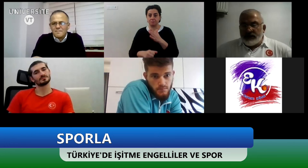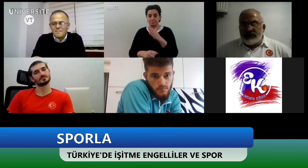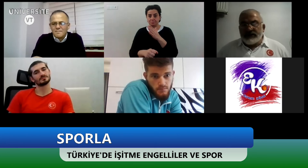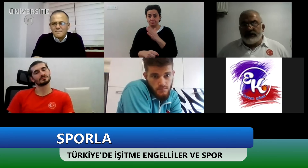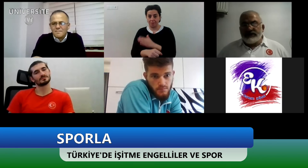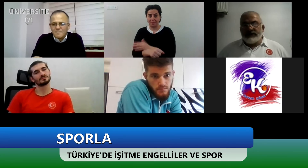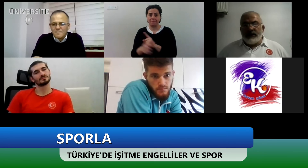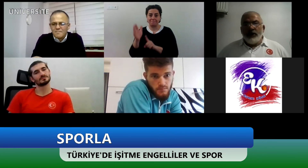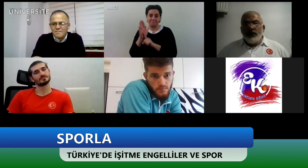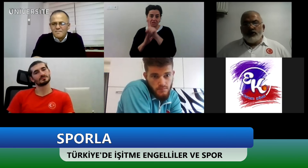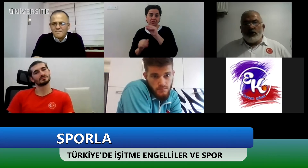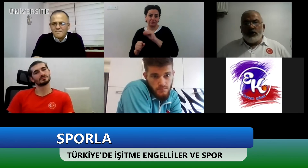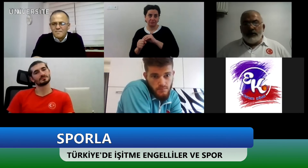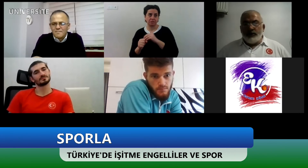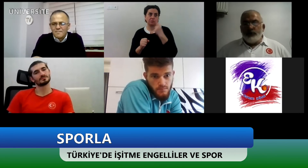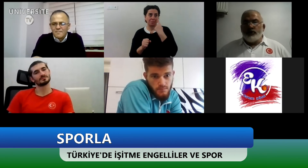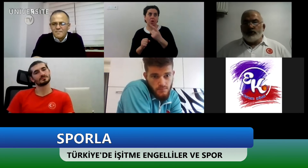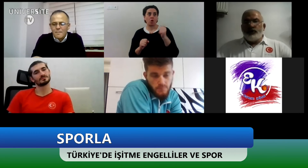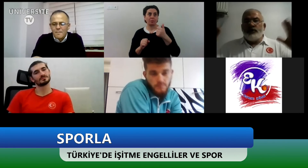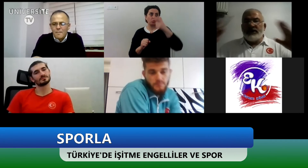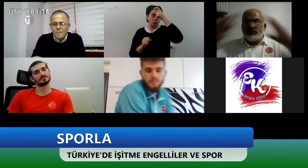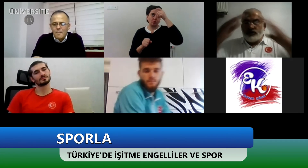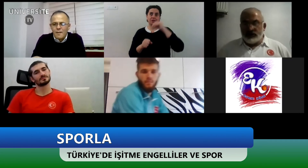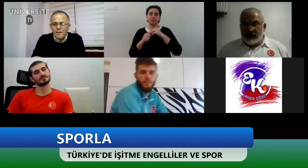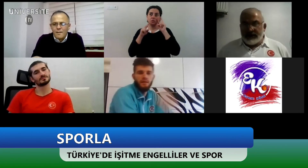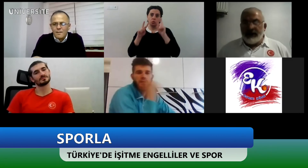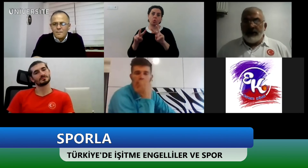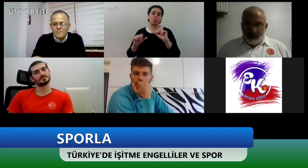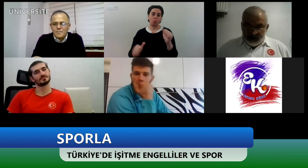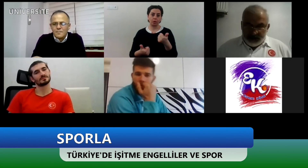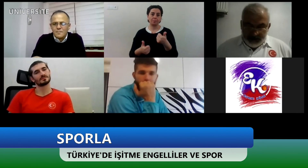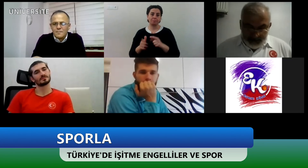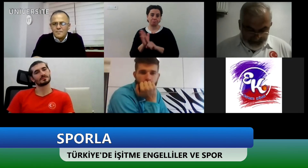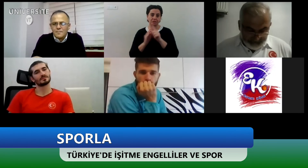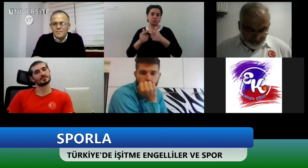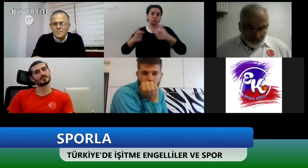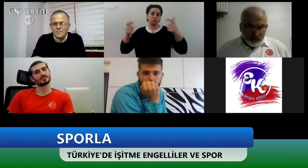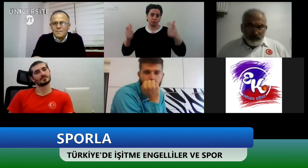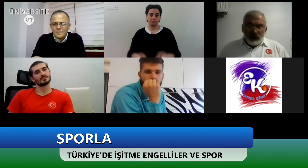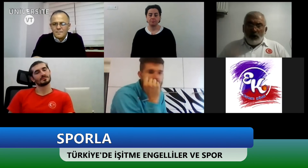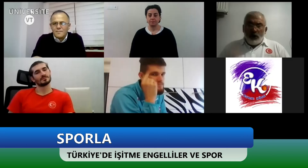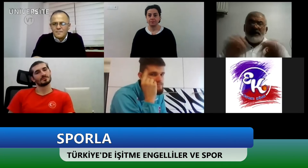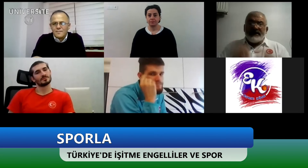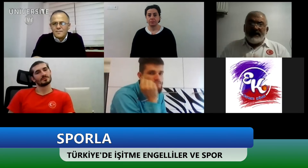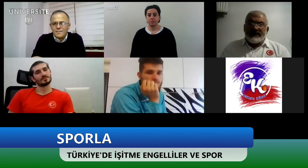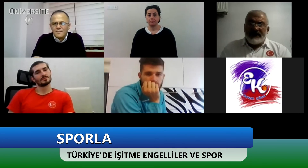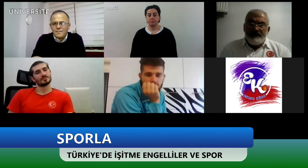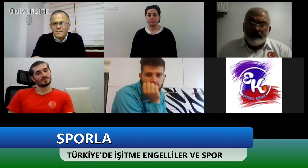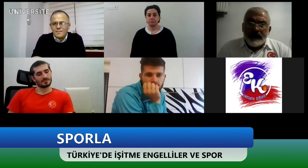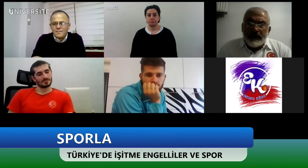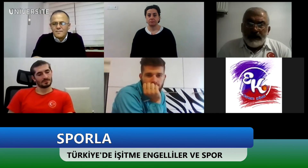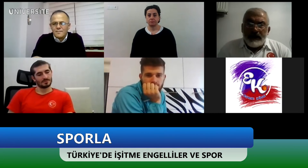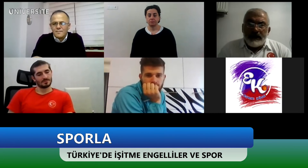ülkemizin başarısı açısından çok önemli. Büyüyoruz. Büyümenin sonucunda da başarı gelecek. Olimpiyatlarda